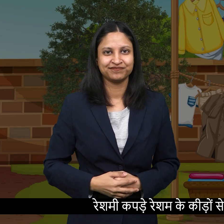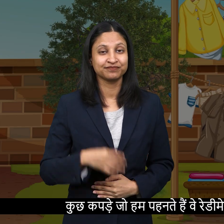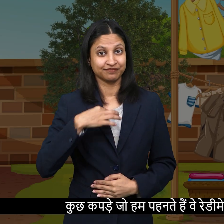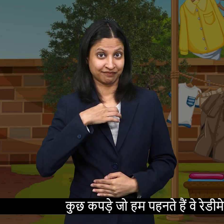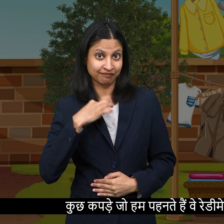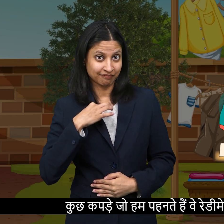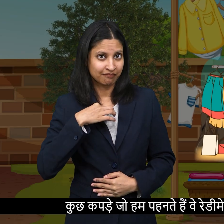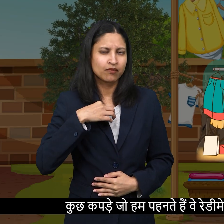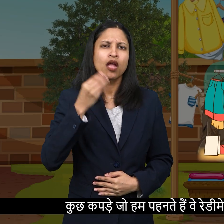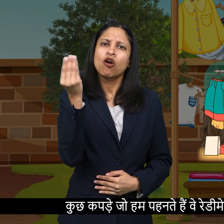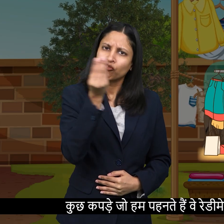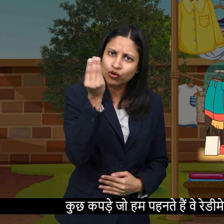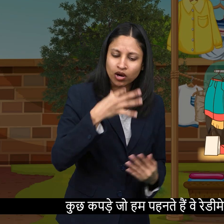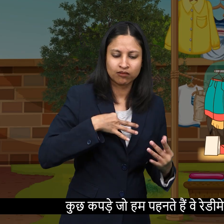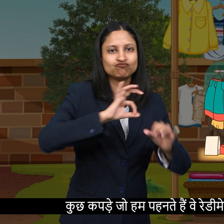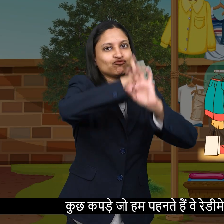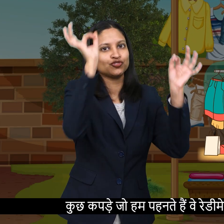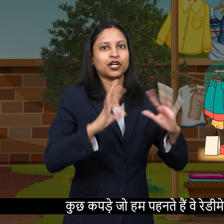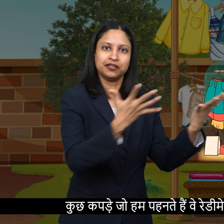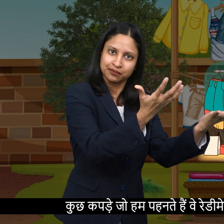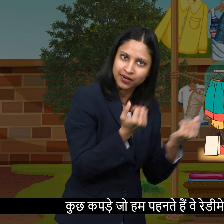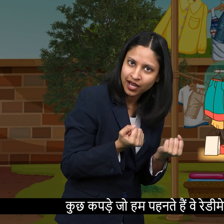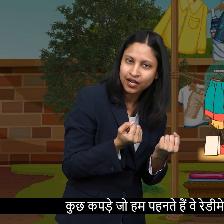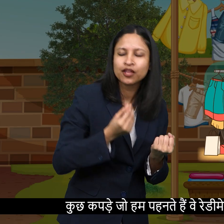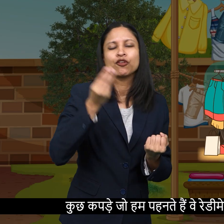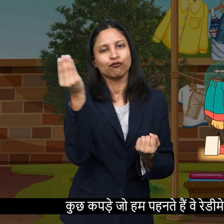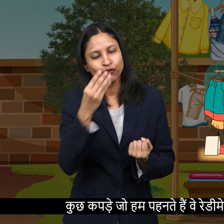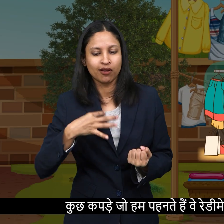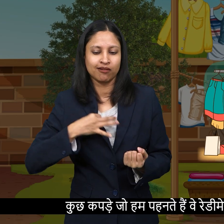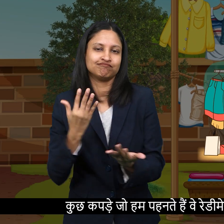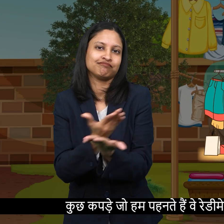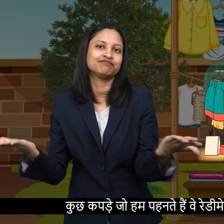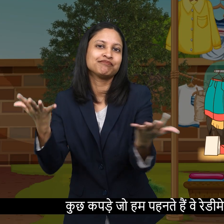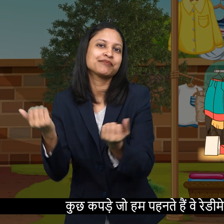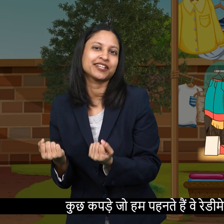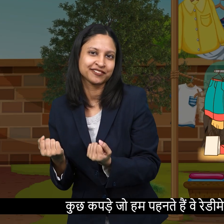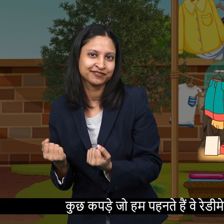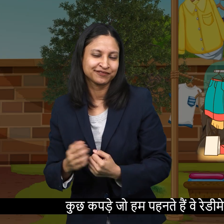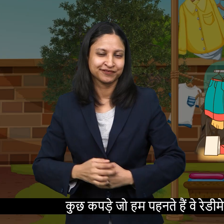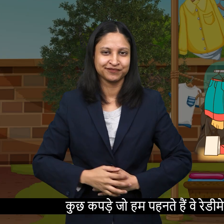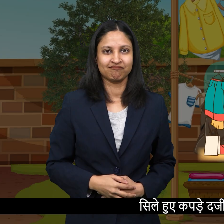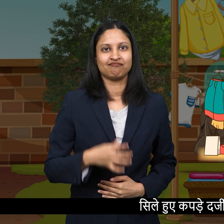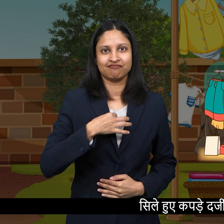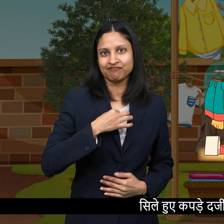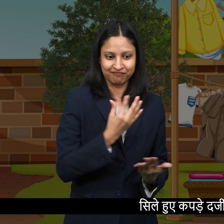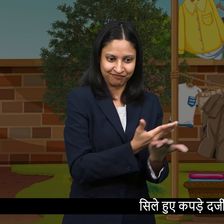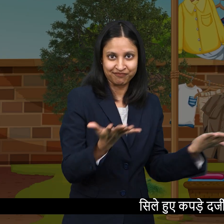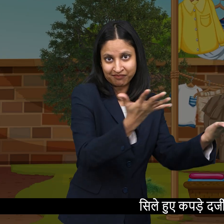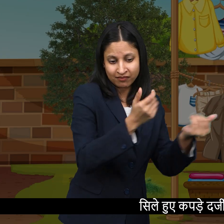कुछ कपड़े जो हम पहनते हैं वे रेडीमेड होते हैं और कुछ सिले हुए होते हैं। सिले हुए कपड़े दर्जी